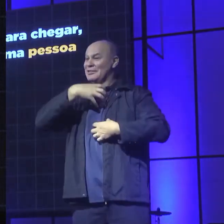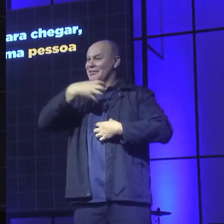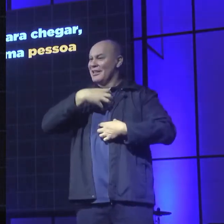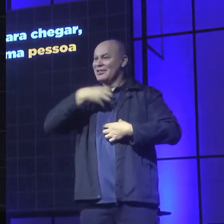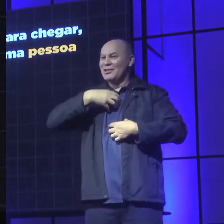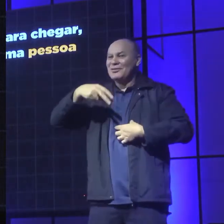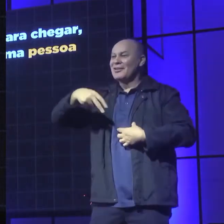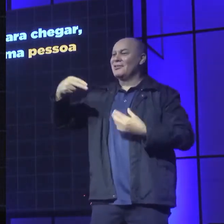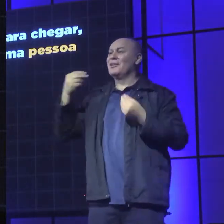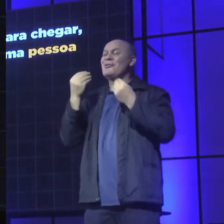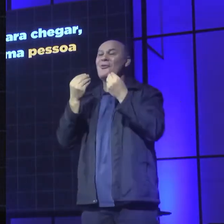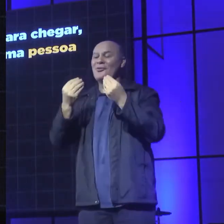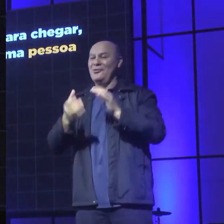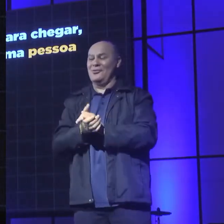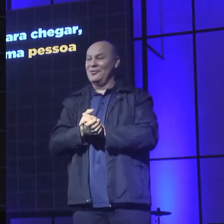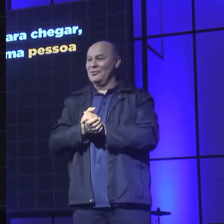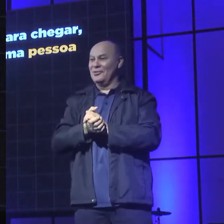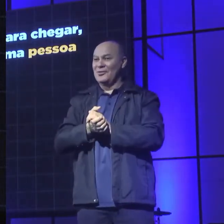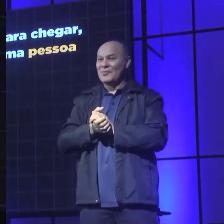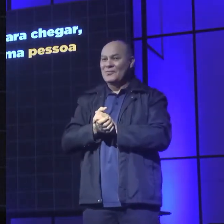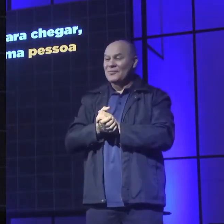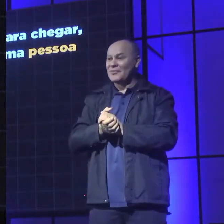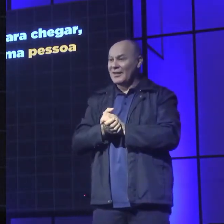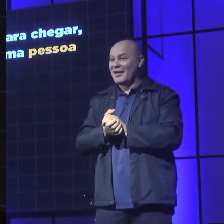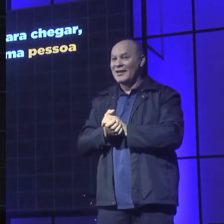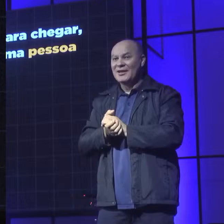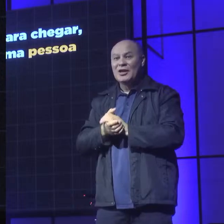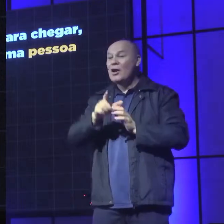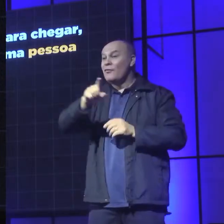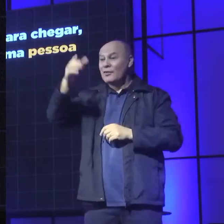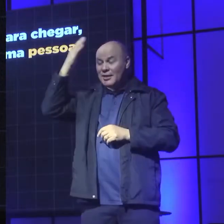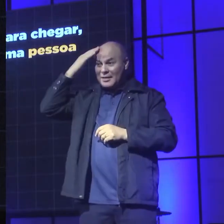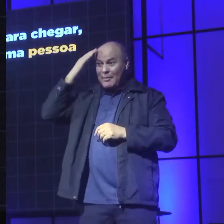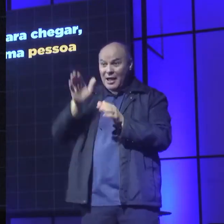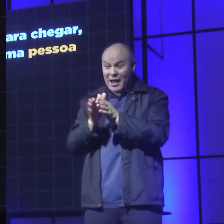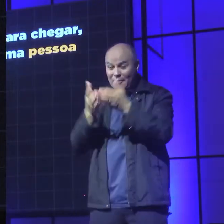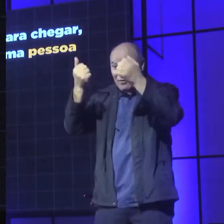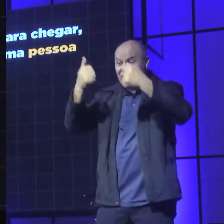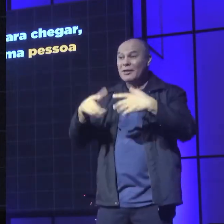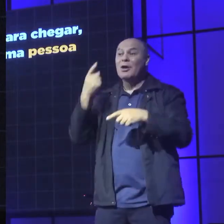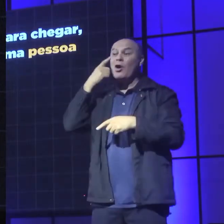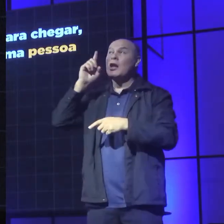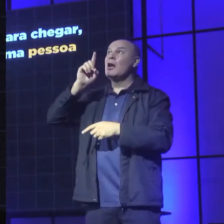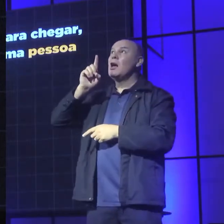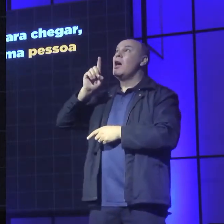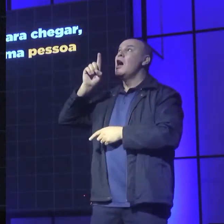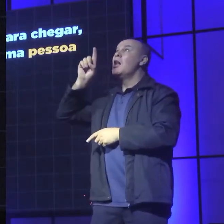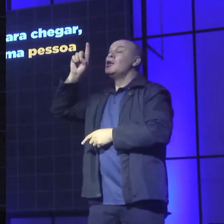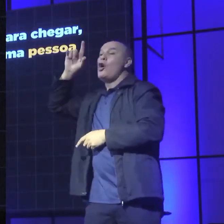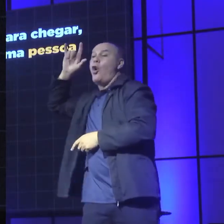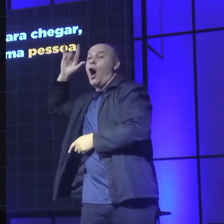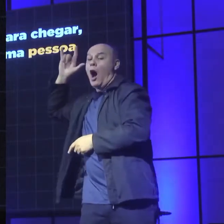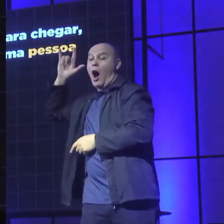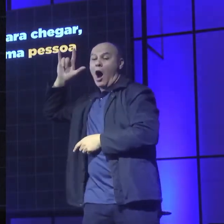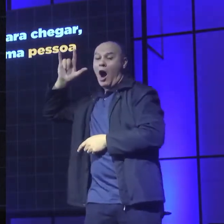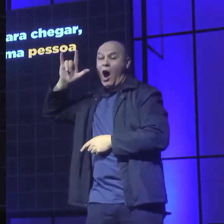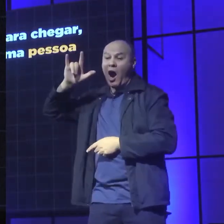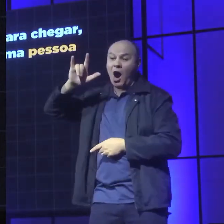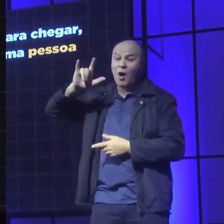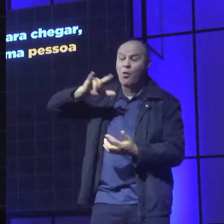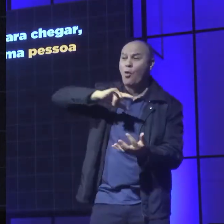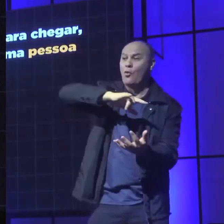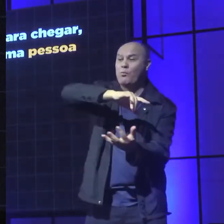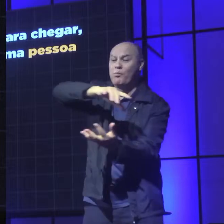Deus amou o mundo de tal maneira que deu o seu Filho, e porque eu acredito